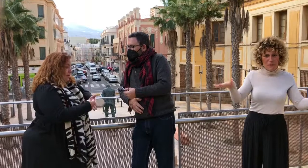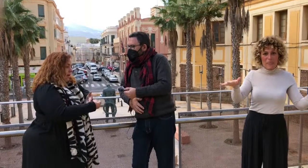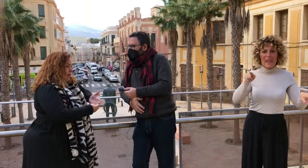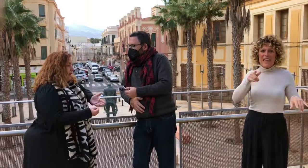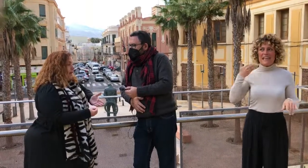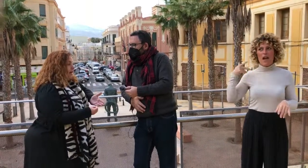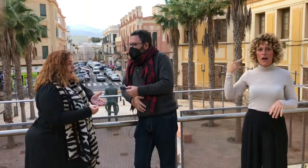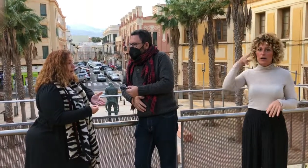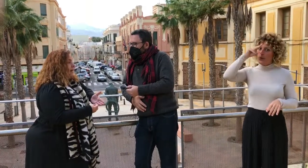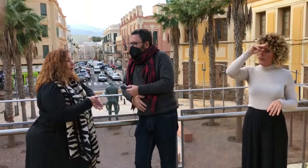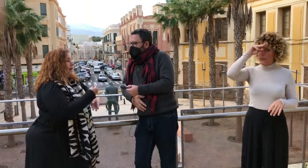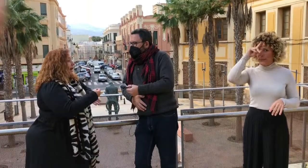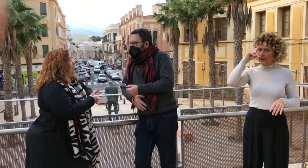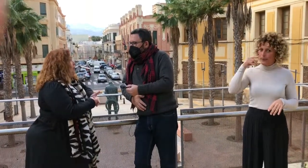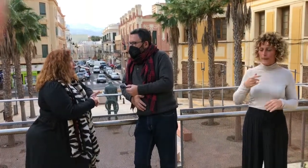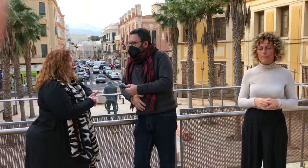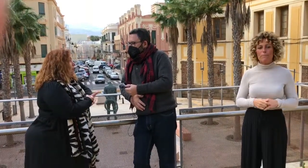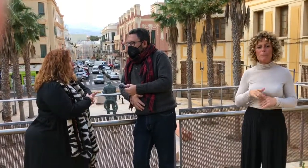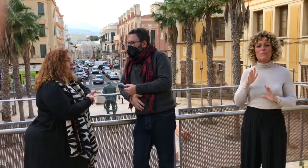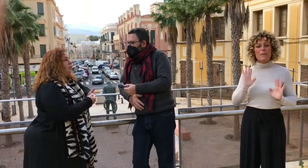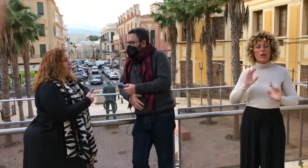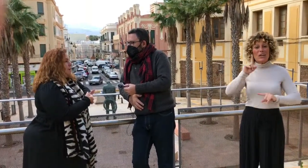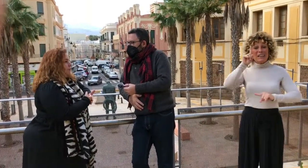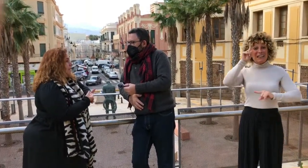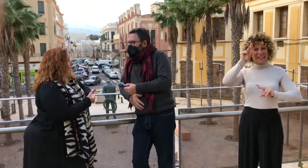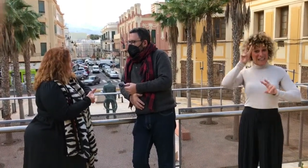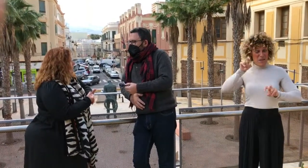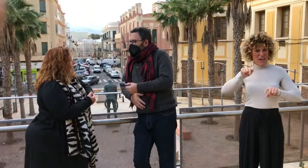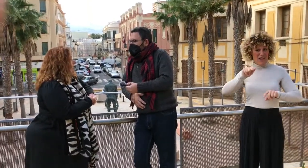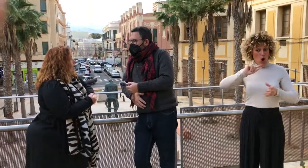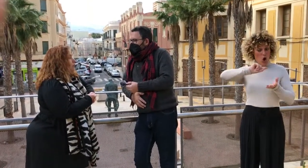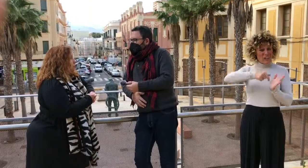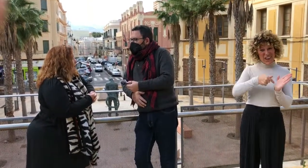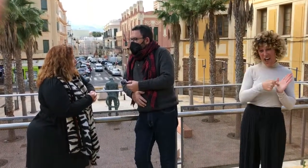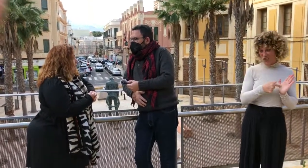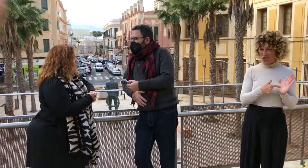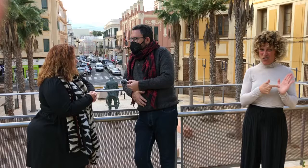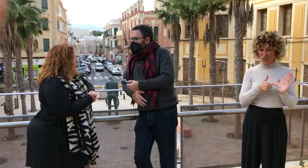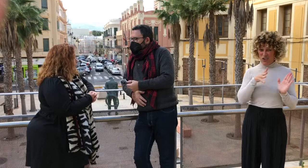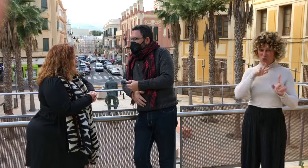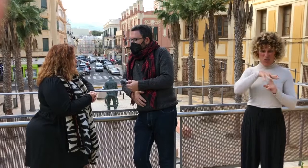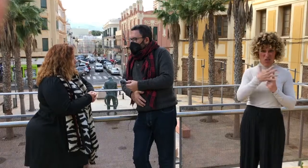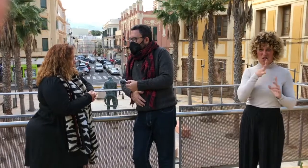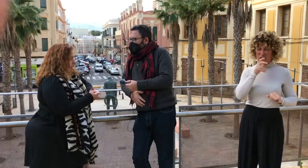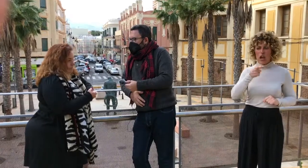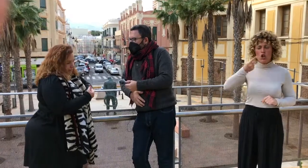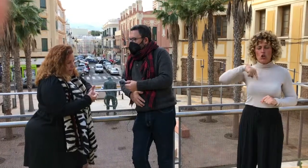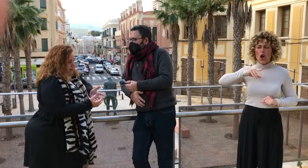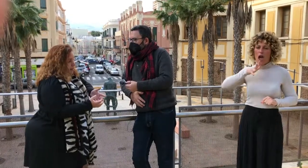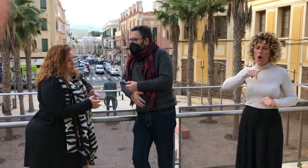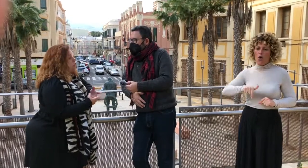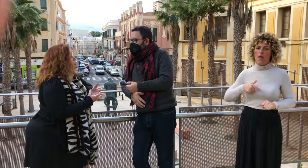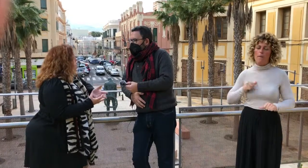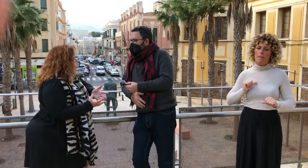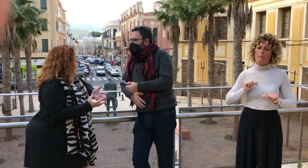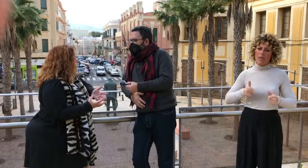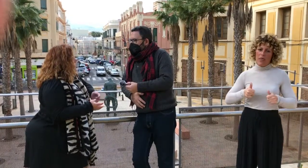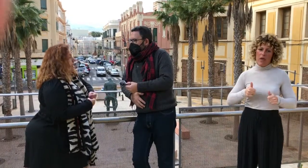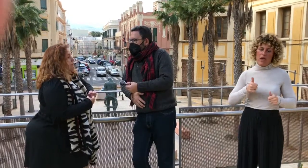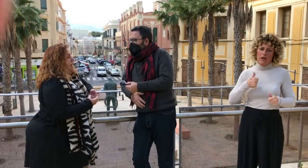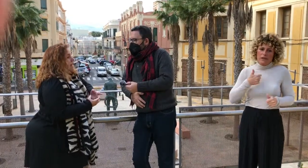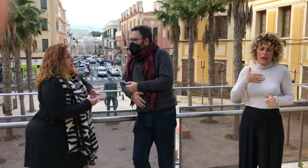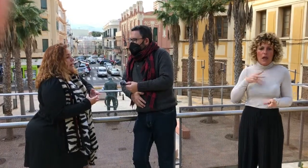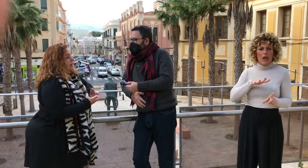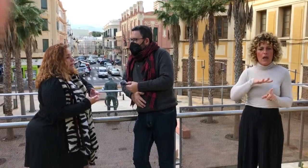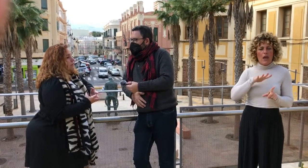tema de la irregularidad en los contratos, vamos a empezar a luchar para cambiarlo, porque es bastante insufrible, porque